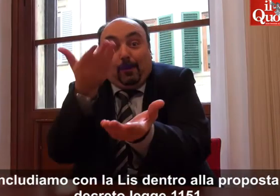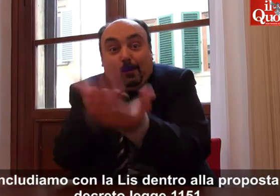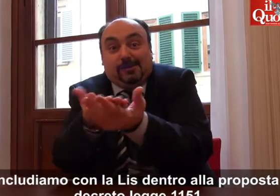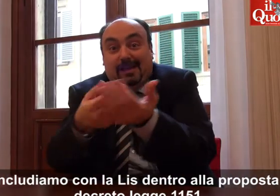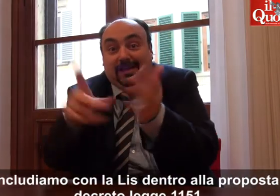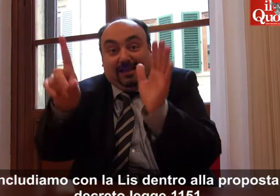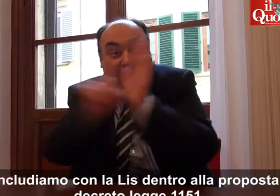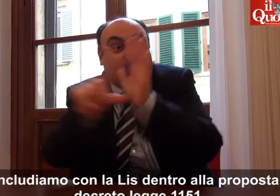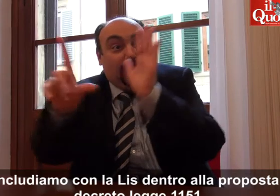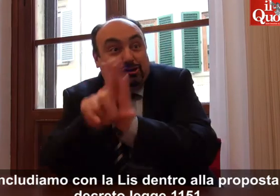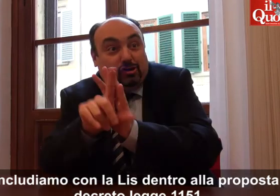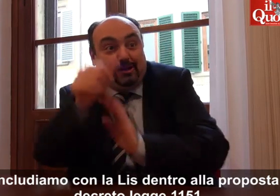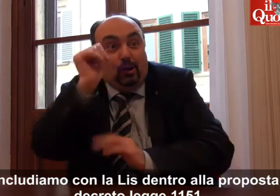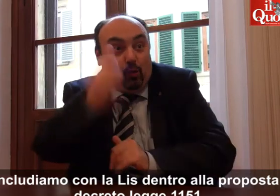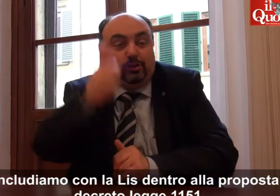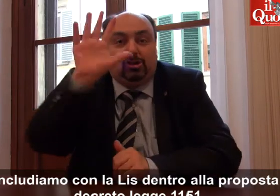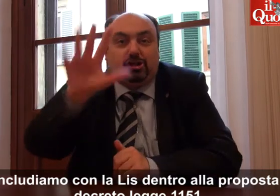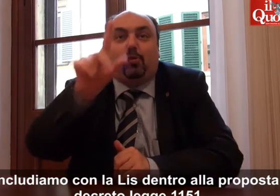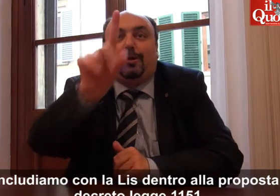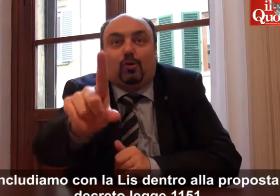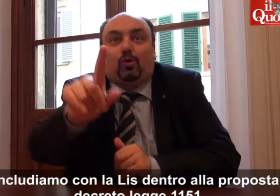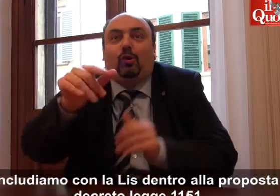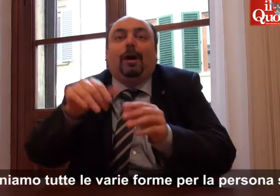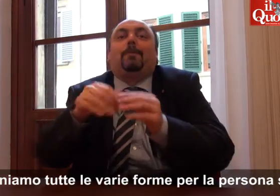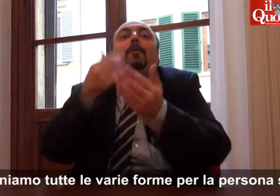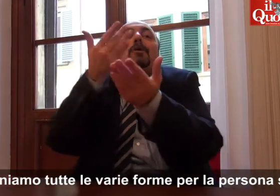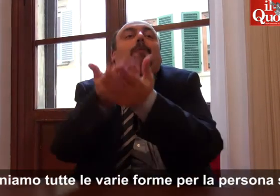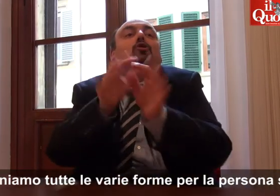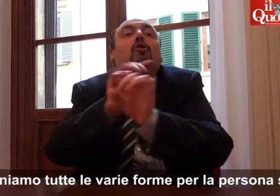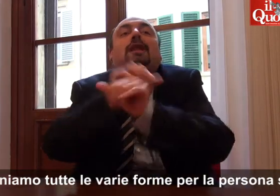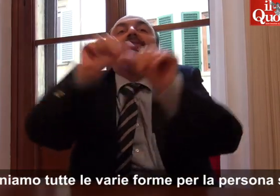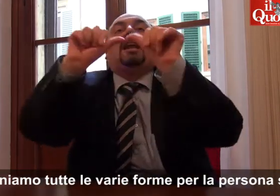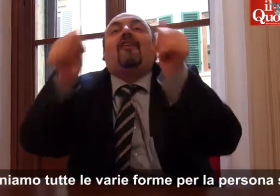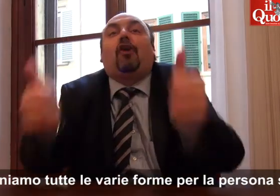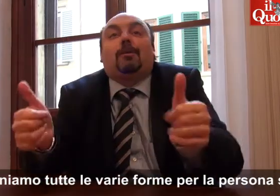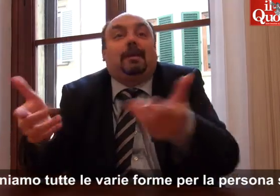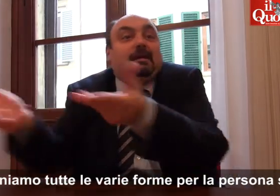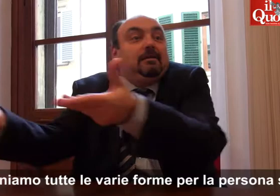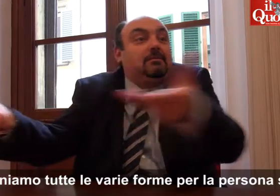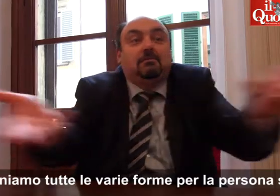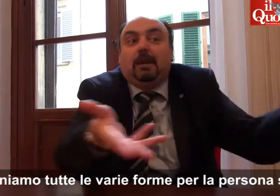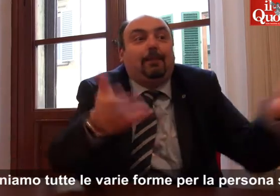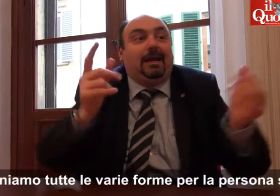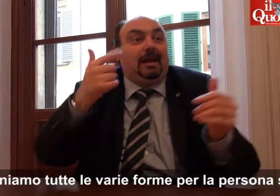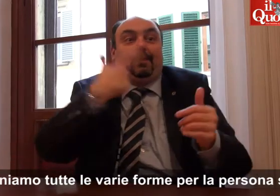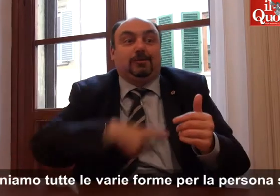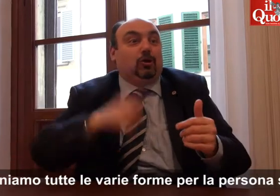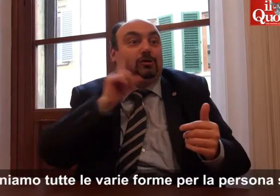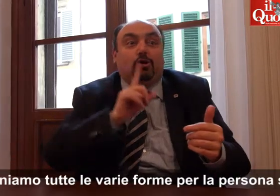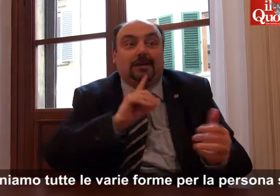proposta del decreto legge 1151, proponiamo tutte le varie forme per la persona sorta.